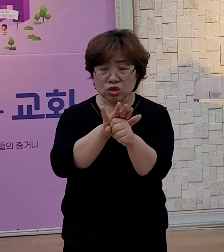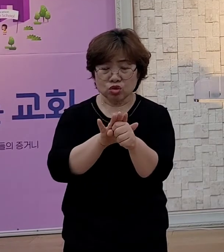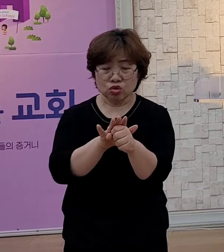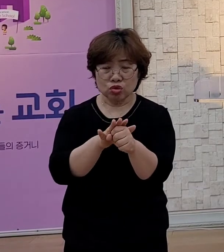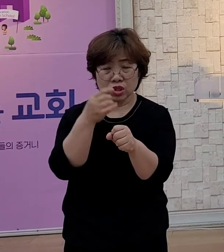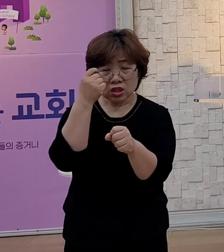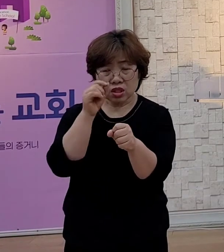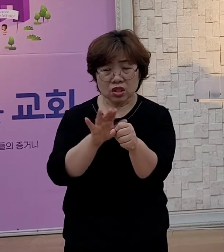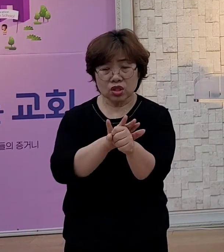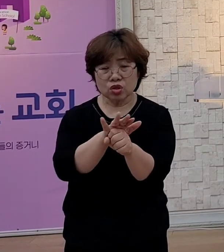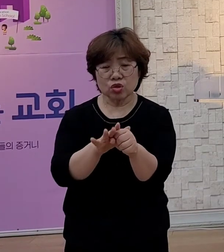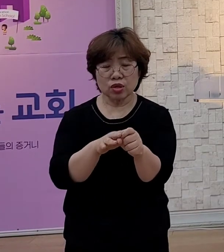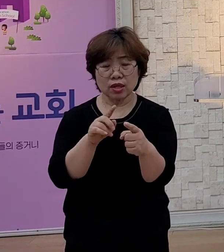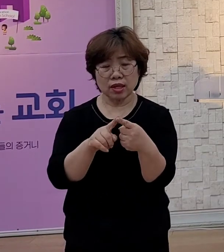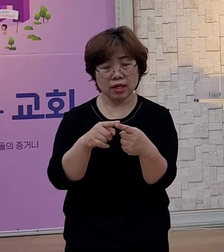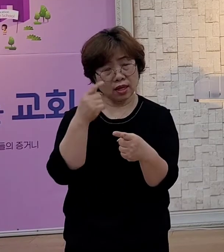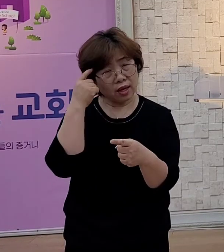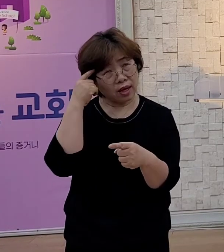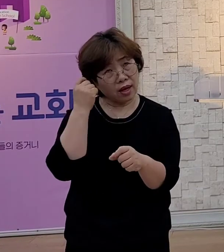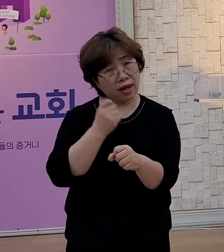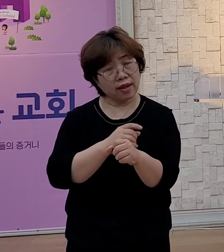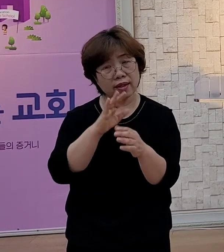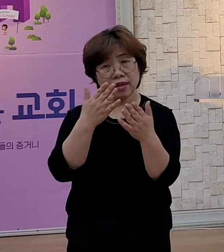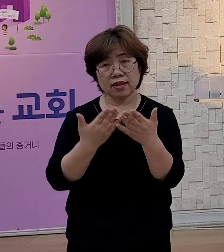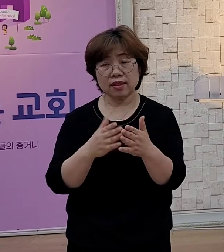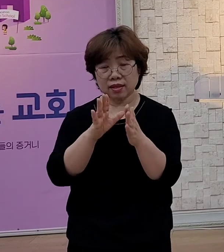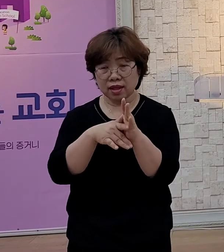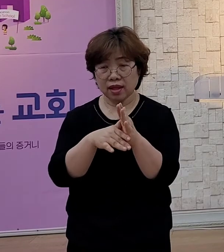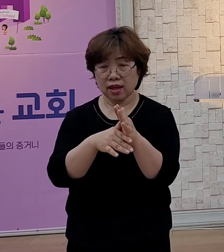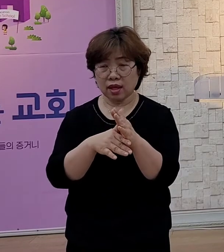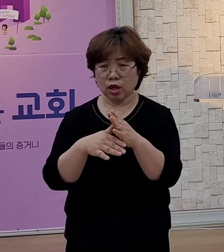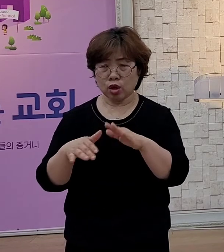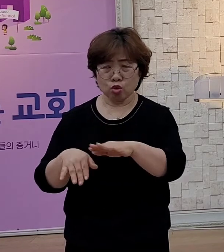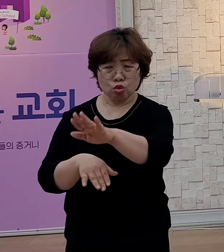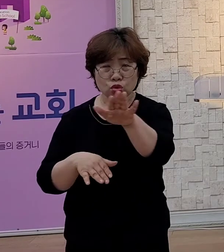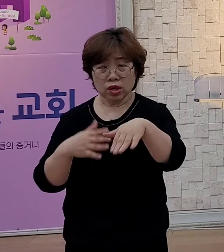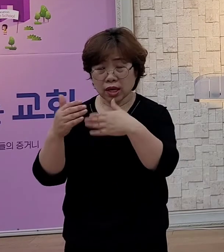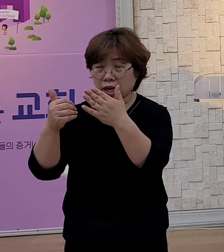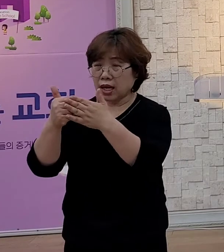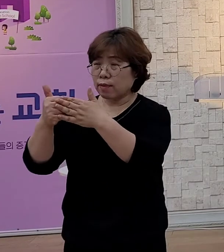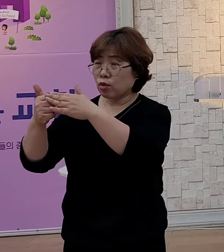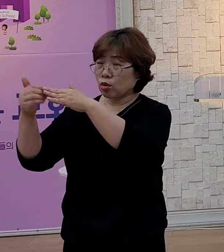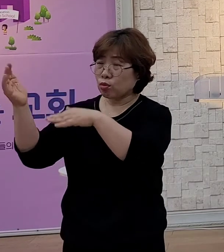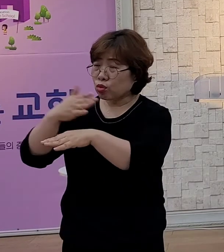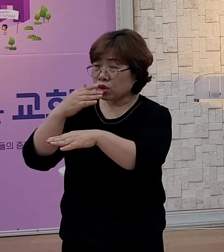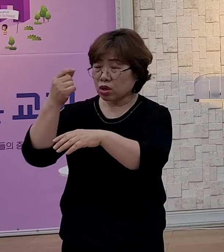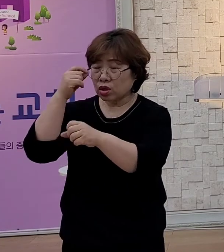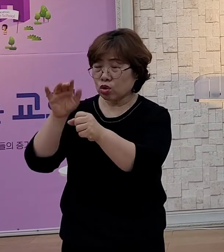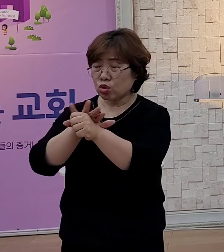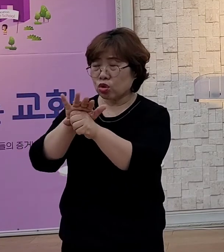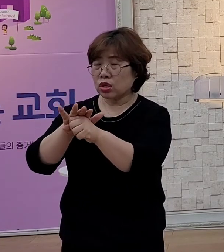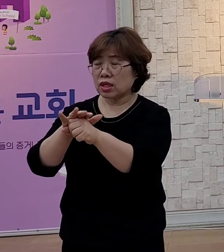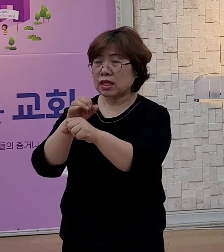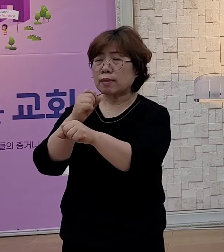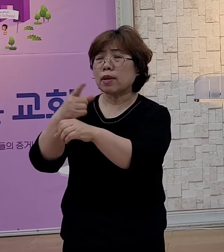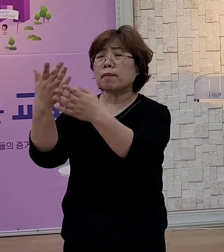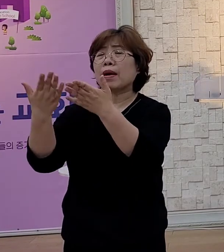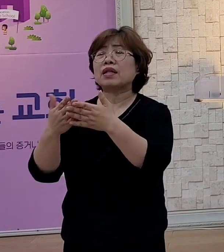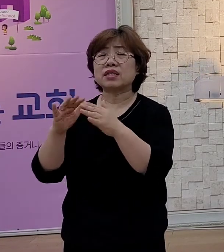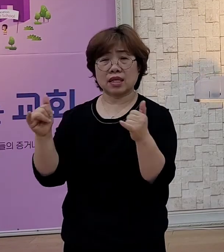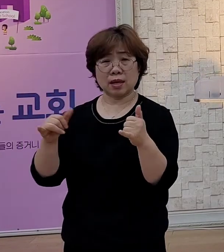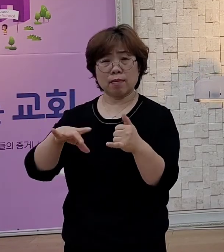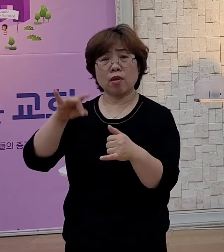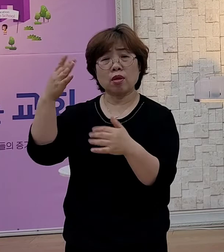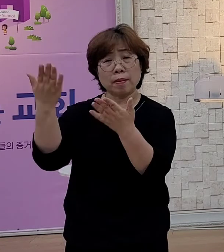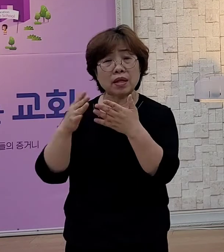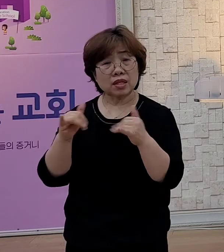될 게 뭐냐면 우리는 하나님으로부터 긍휼하심을 입은 자들입니다. 이게 우리의 우리가 죄인